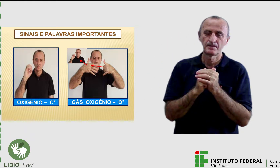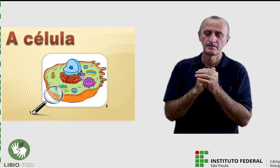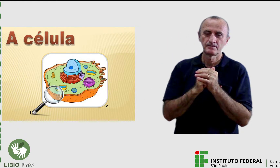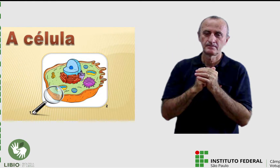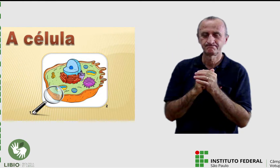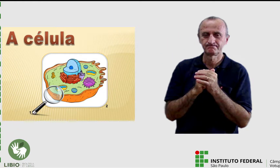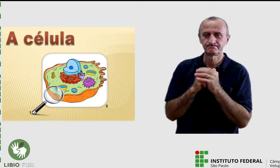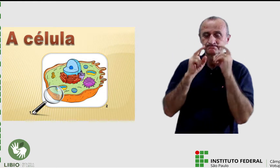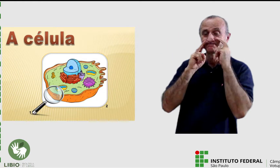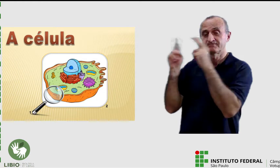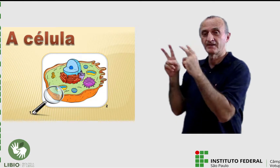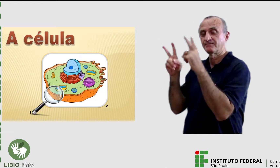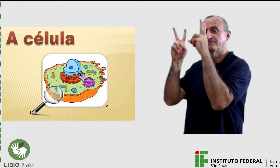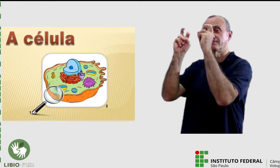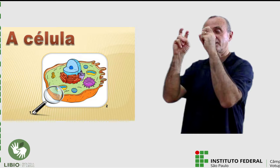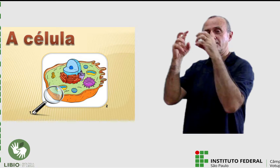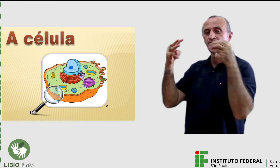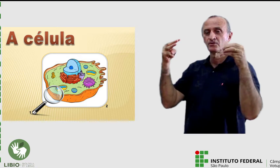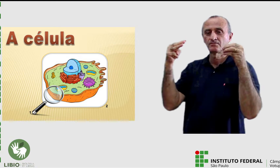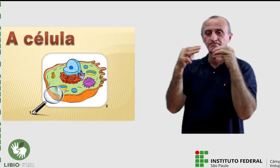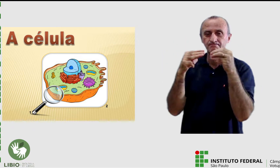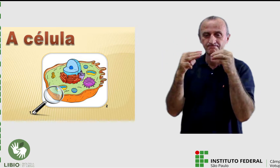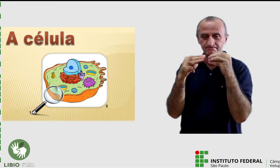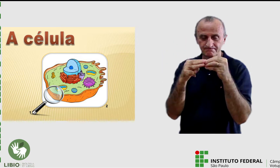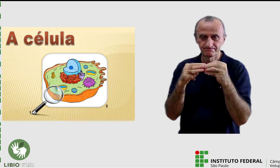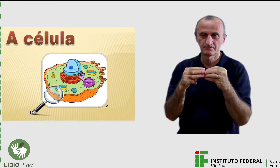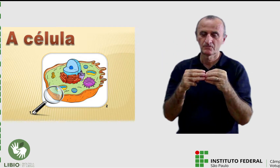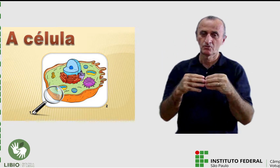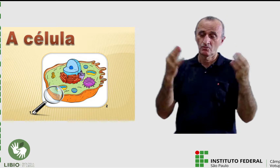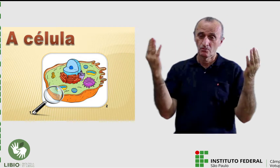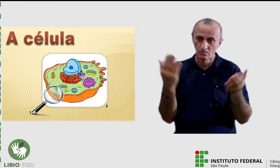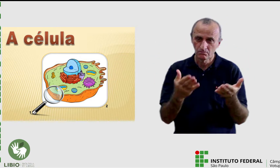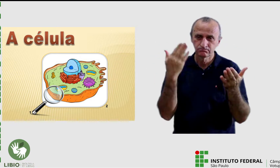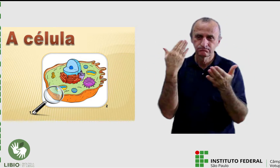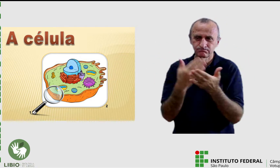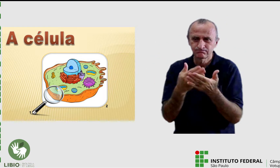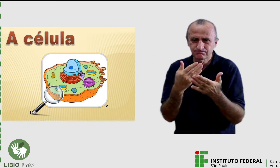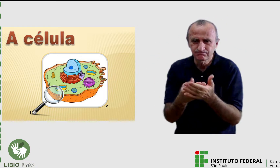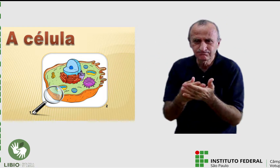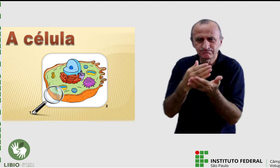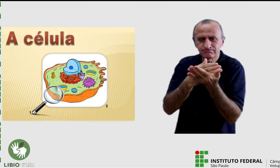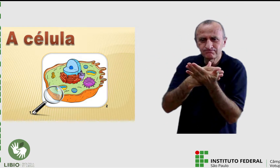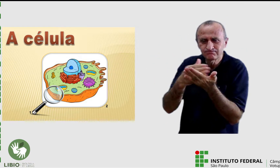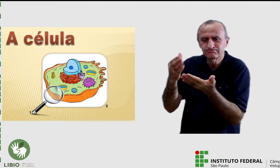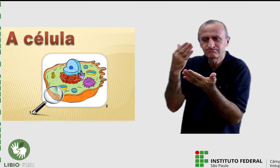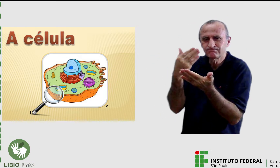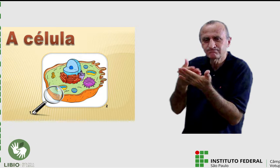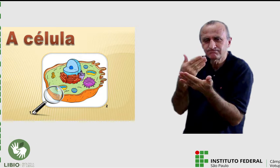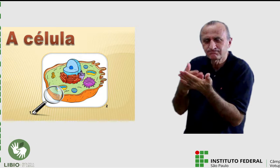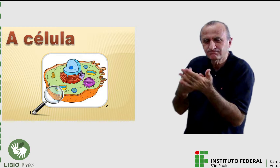Veja esse título, a célula. Bem, então na aula de hoje nós vamos começar a estudar detalhadamente